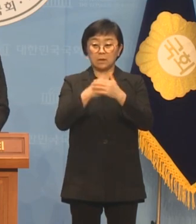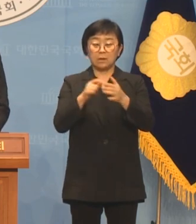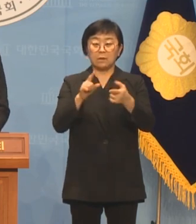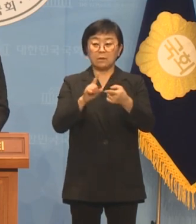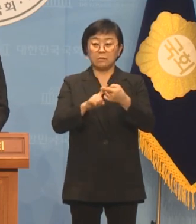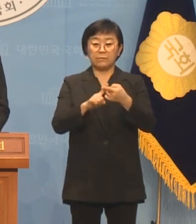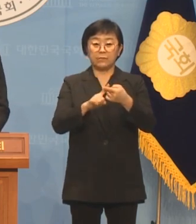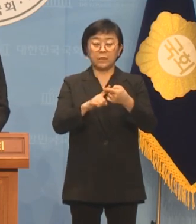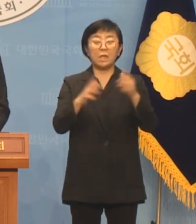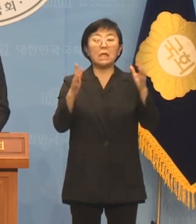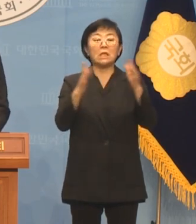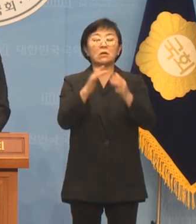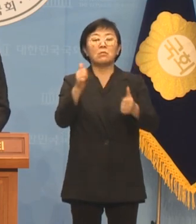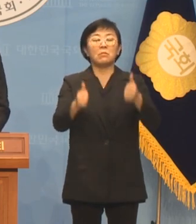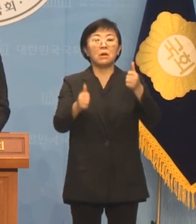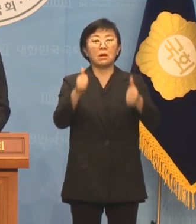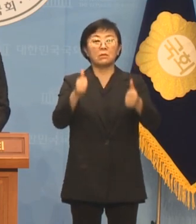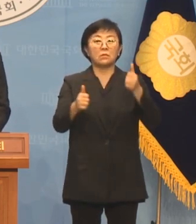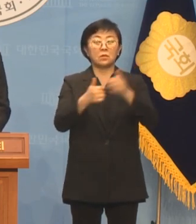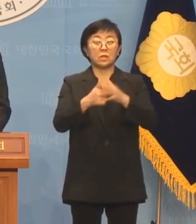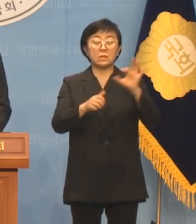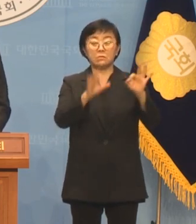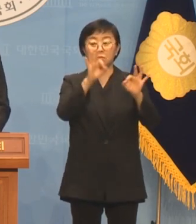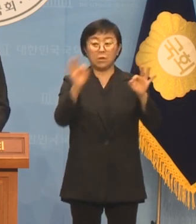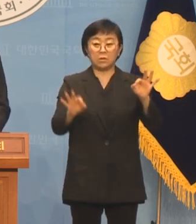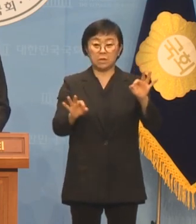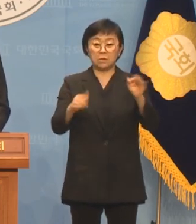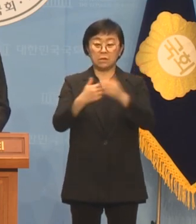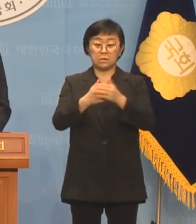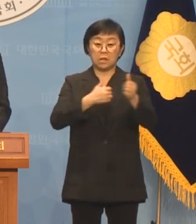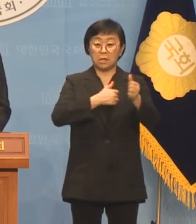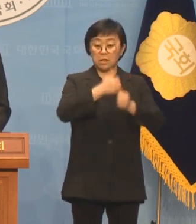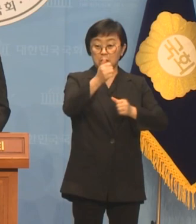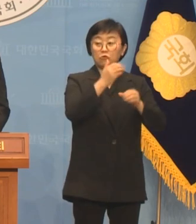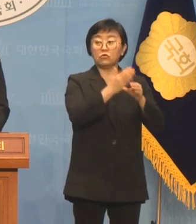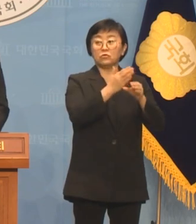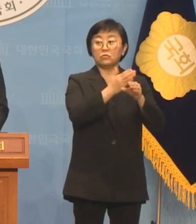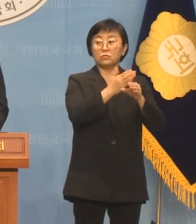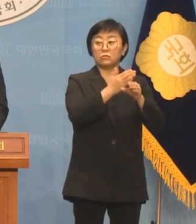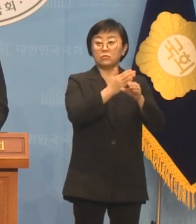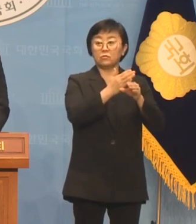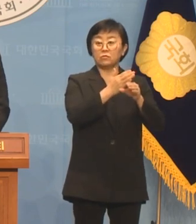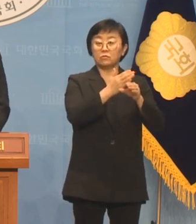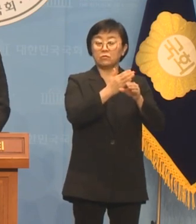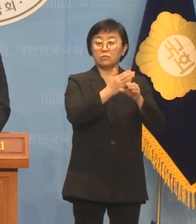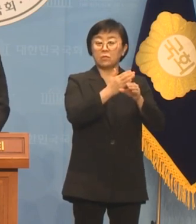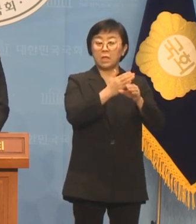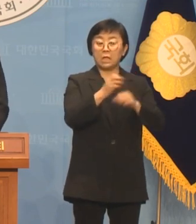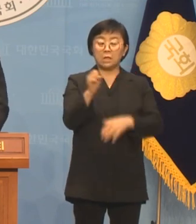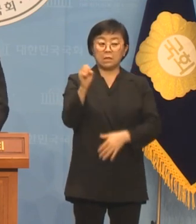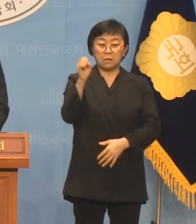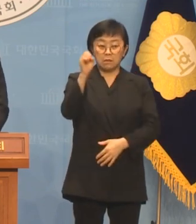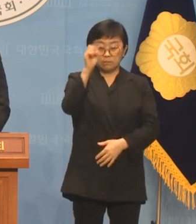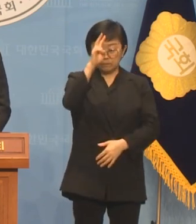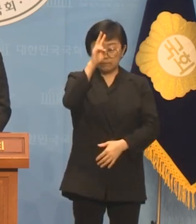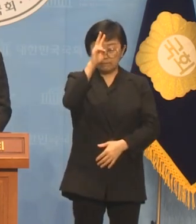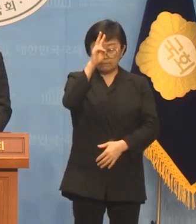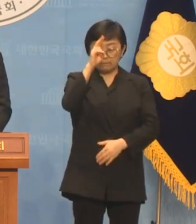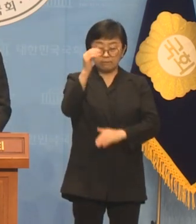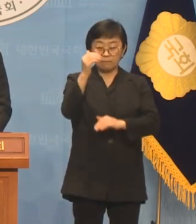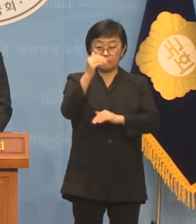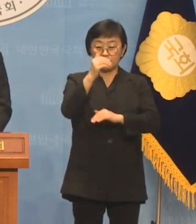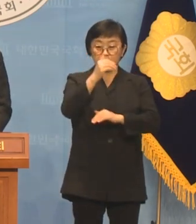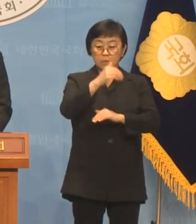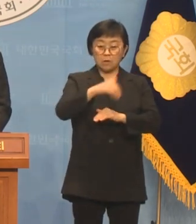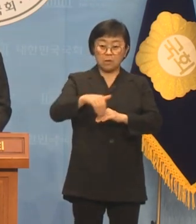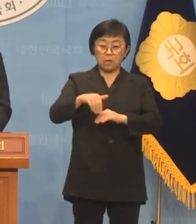대결에서 10% 이상 상대 후보를 저는 이기고 있는데 뚱딴지 같이 전략